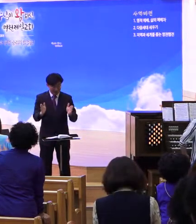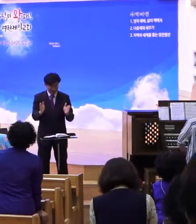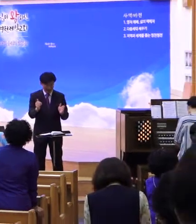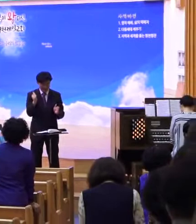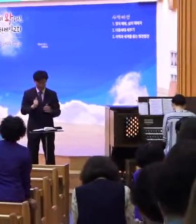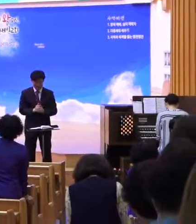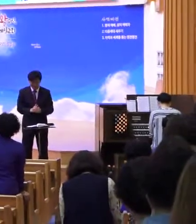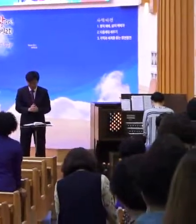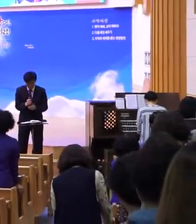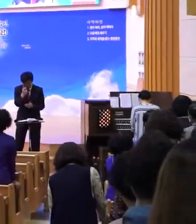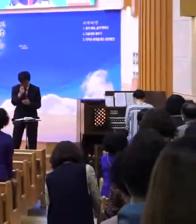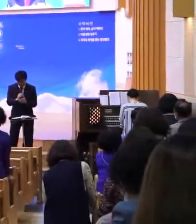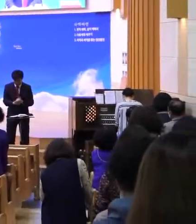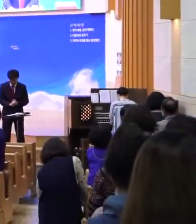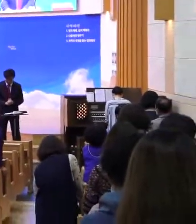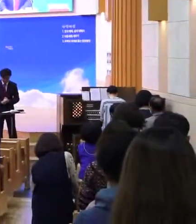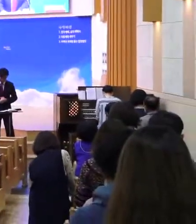기도하겠습니다.